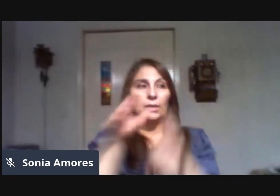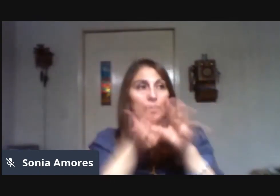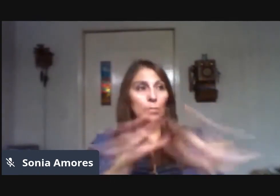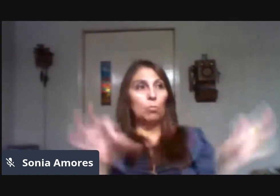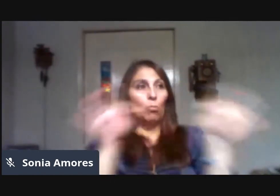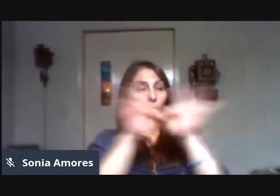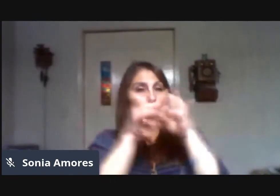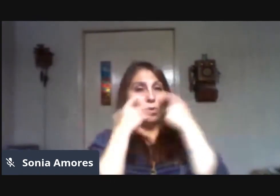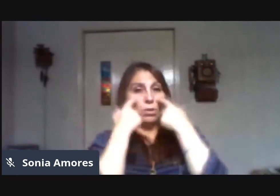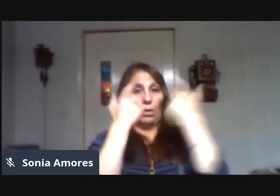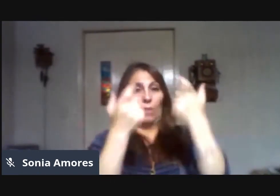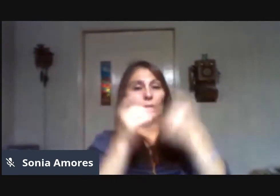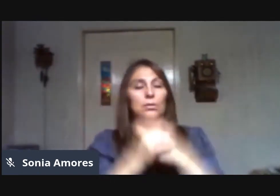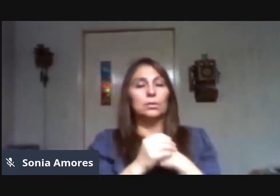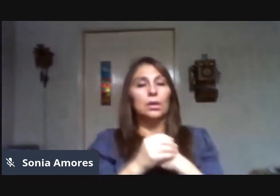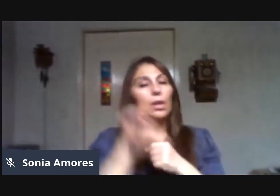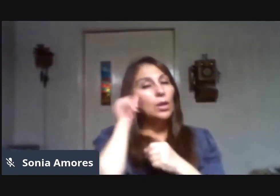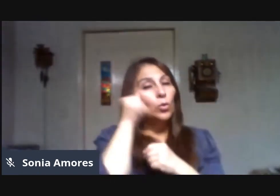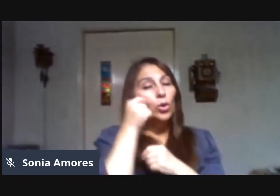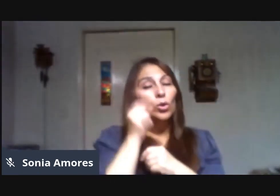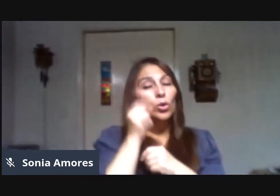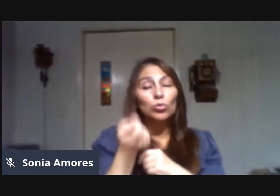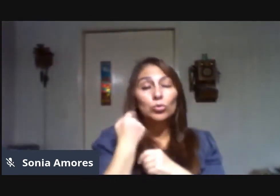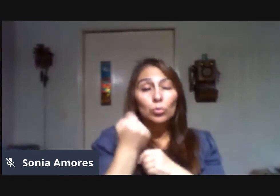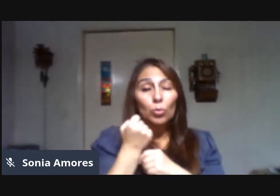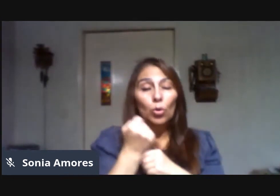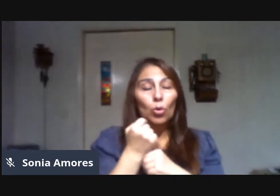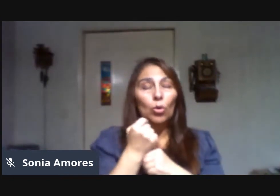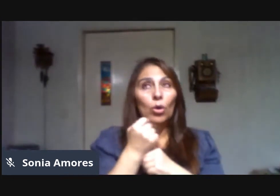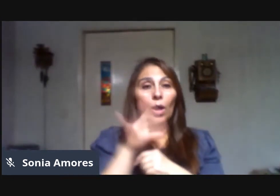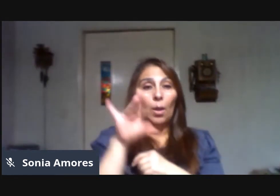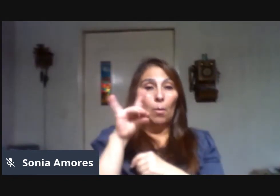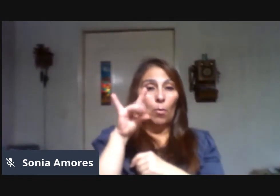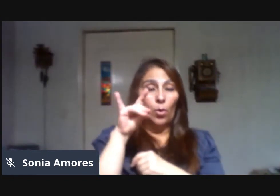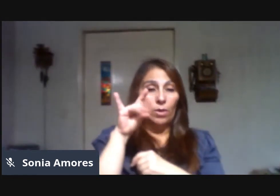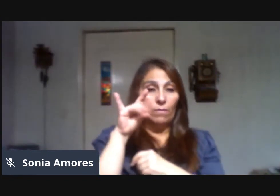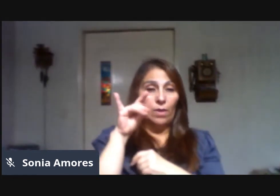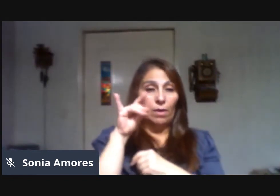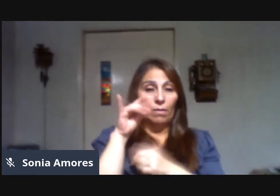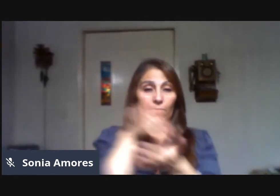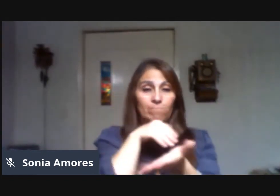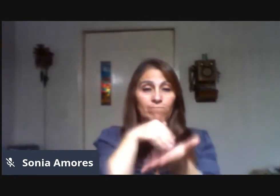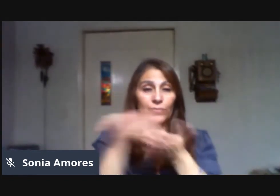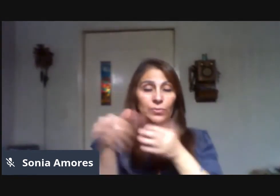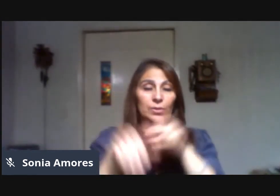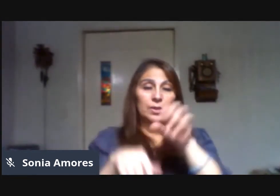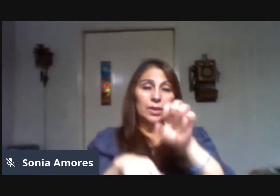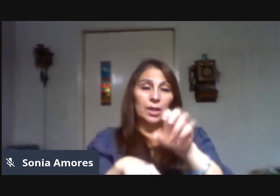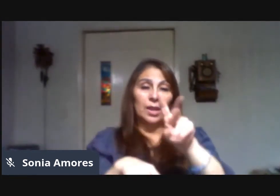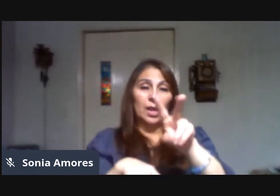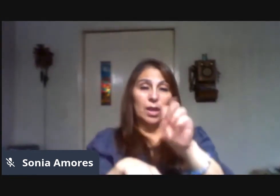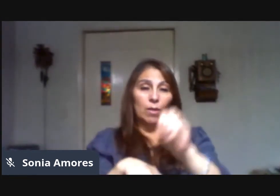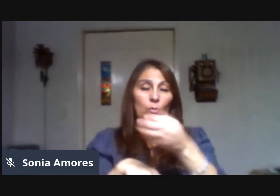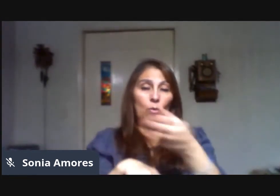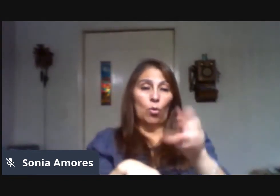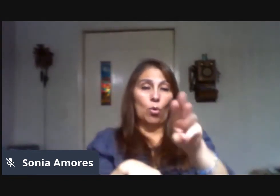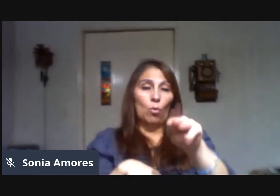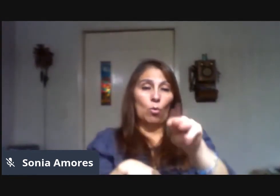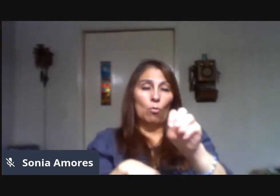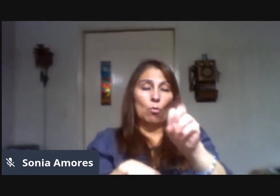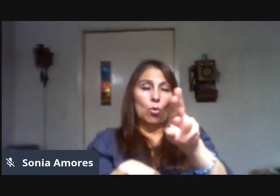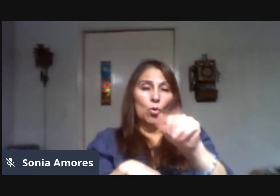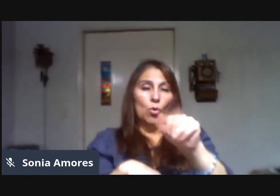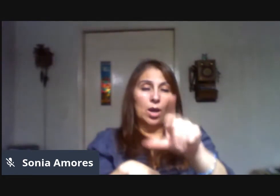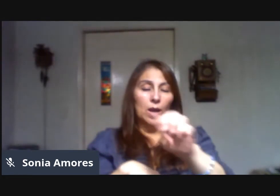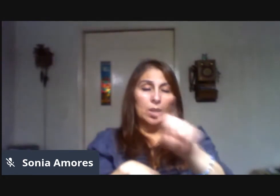golpe en Bolivia con la expulsión de Evo Morales y el papel de las iglesias y